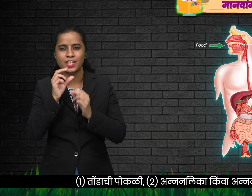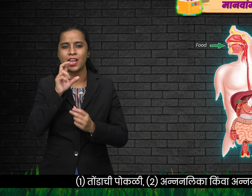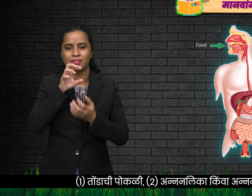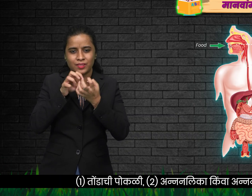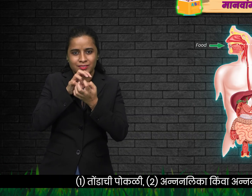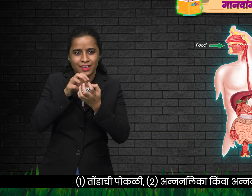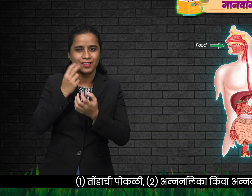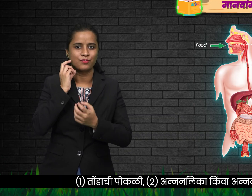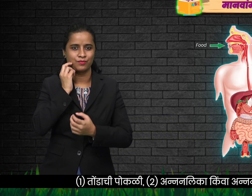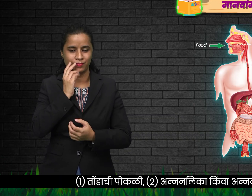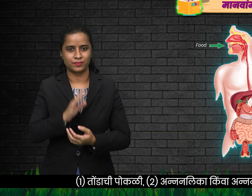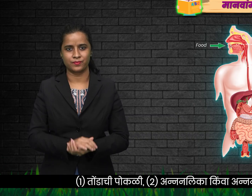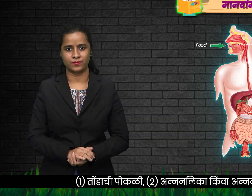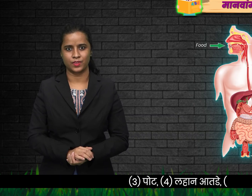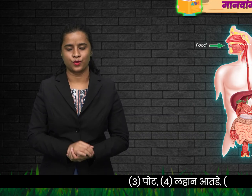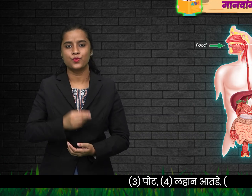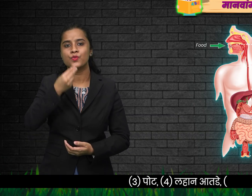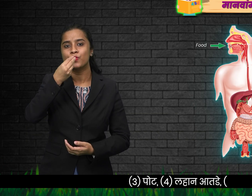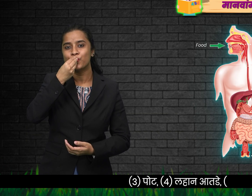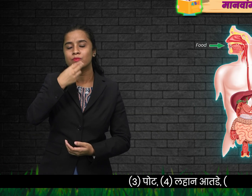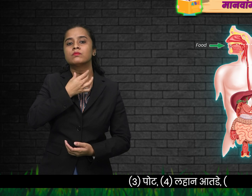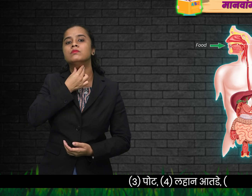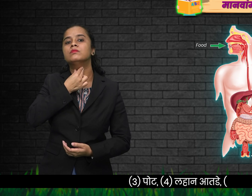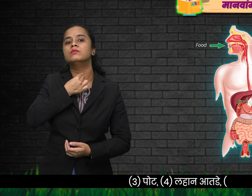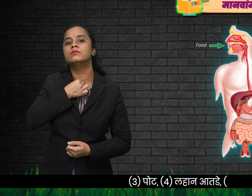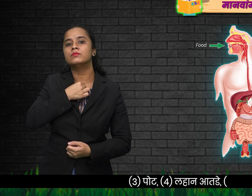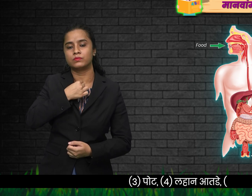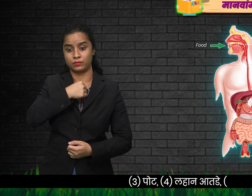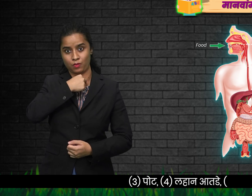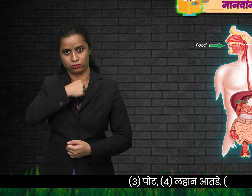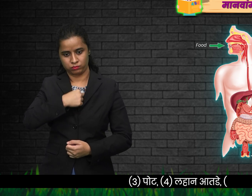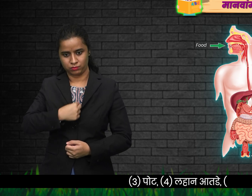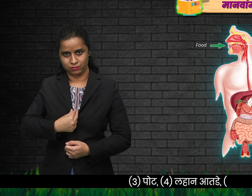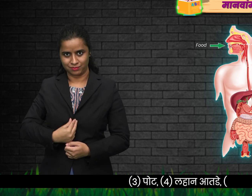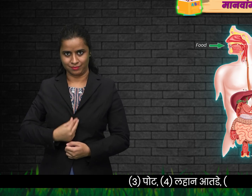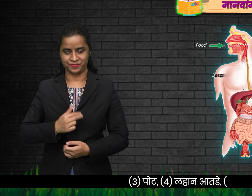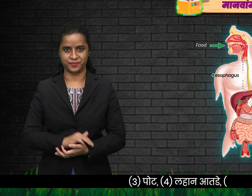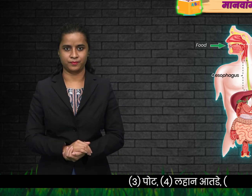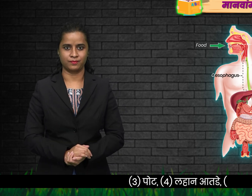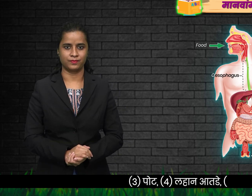दुसरी अन्ननलिका, तिसरी पोट, चौथा लहान आतडे,